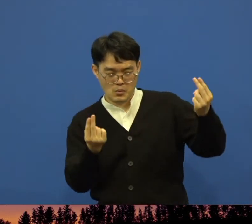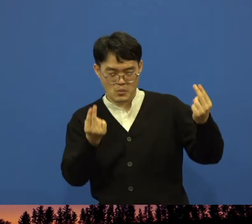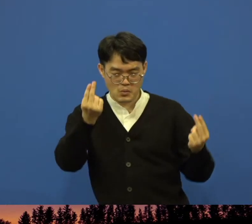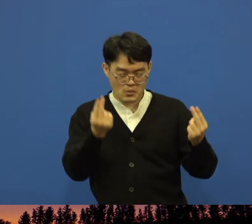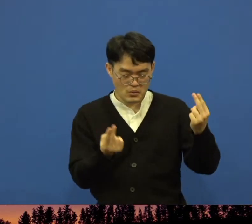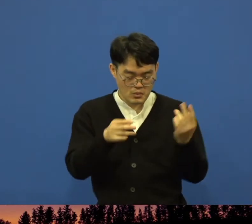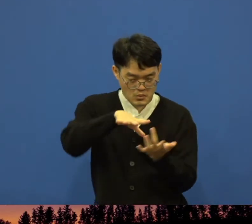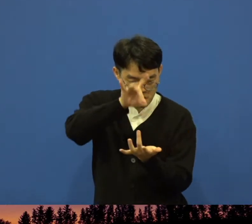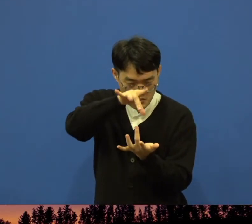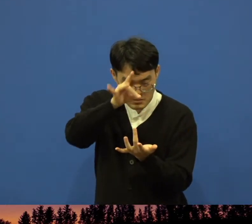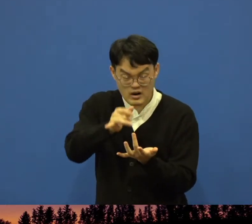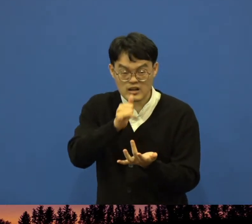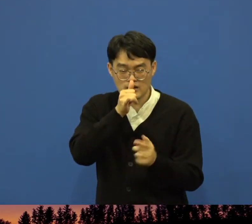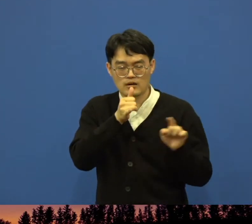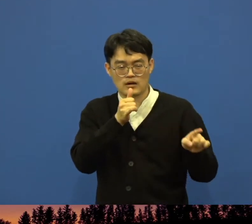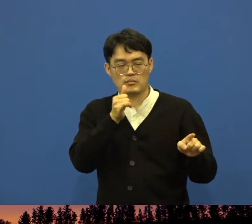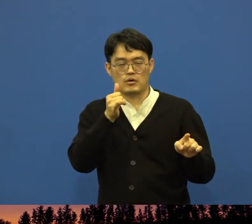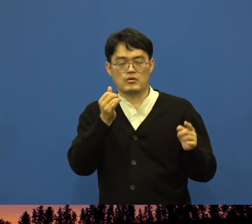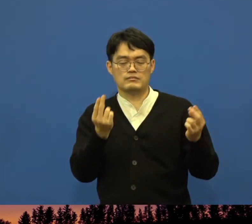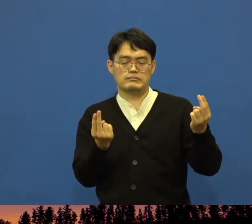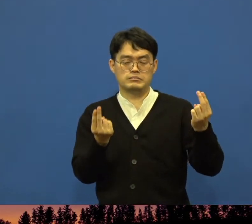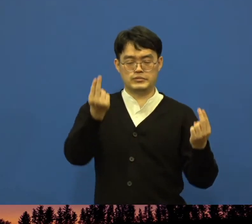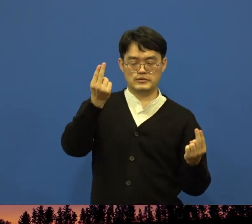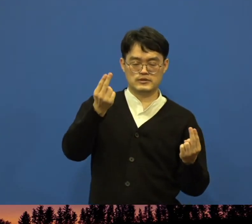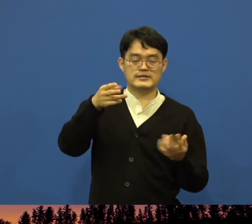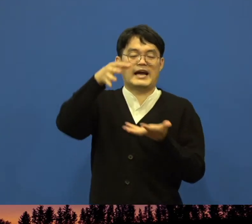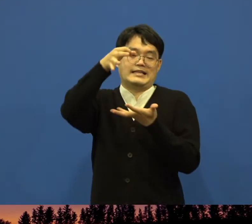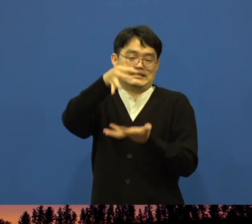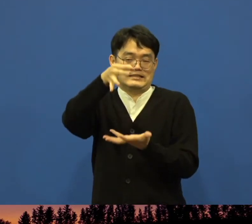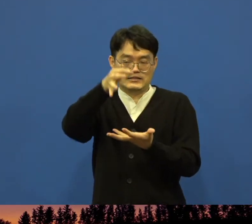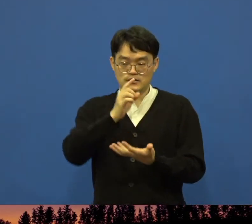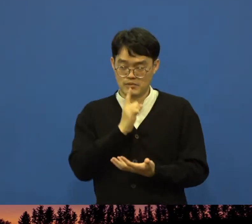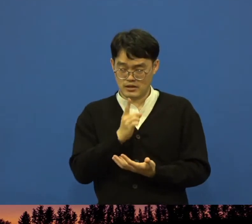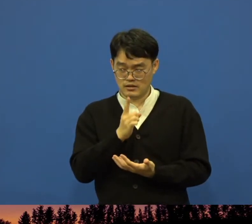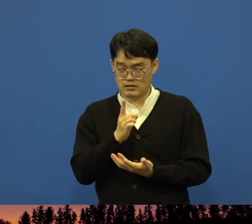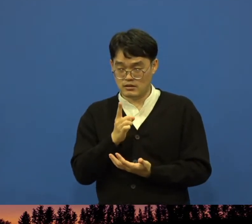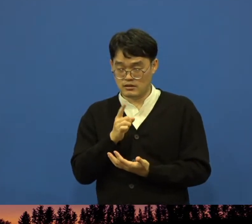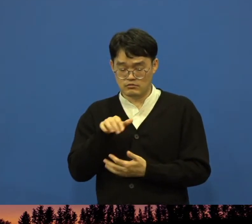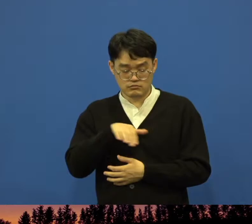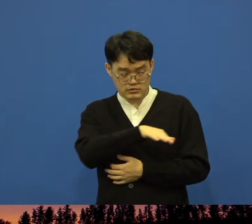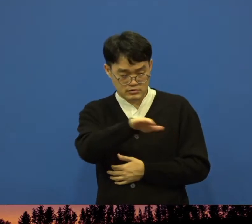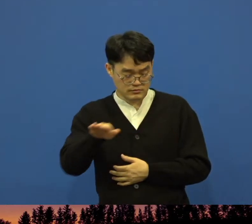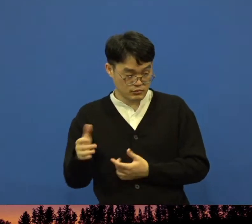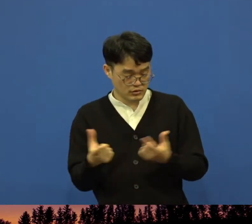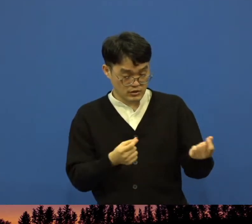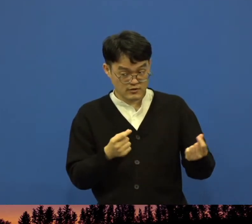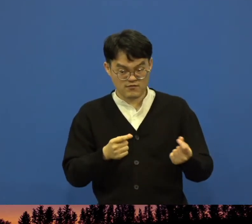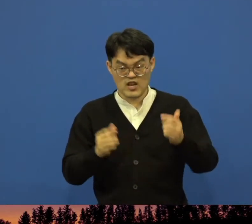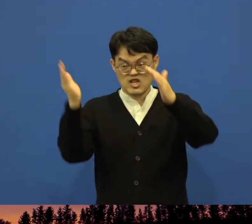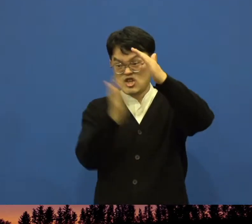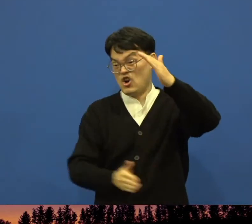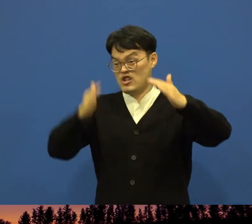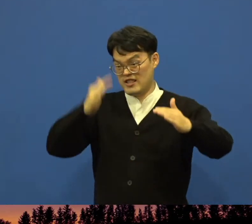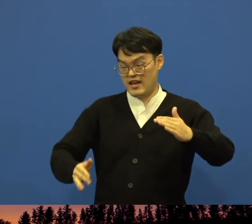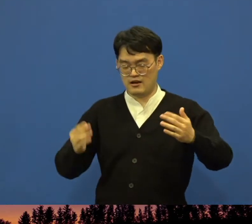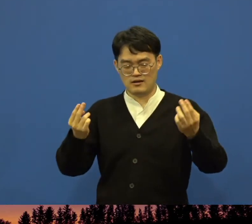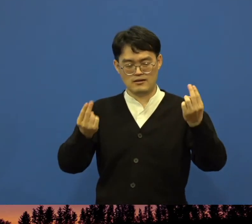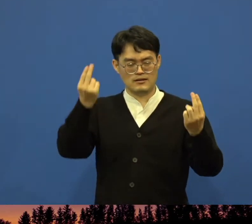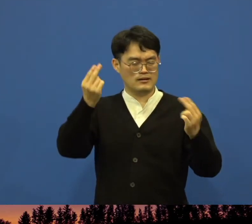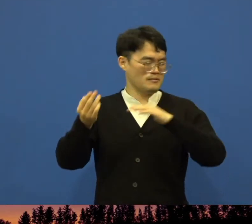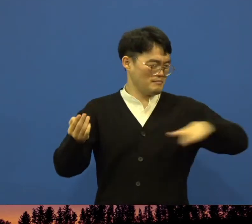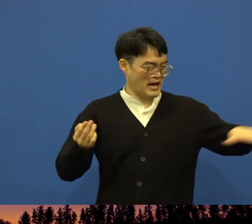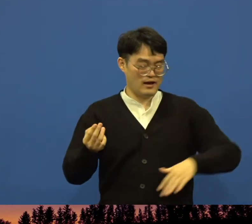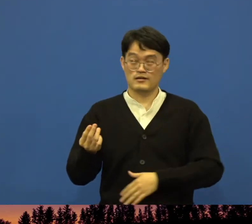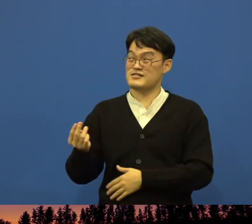일들은 상대적 가치예요. 이게 우리 세상에 많은 일들이 그런 것들입니다. 그러나 절대 가치가 있습니다. 그것은 어떤